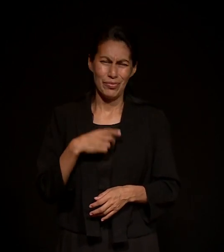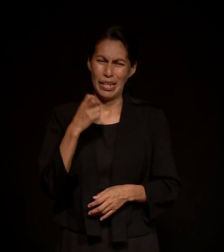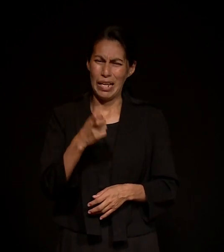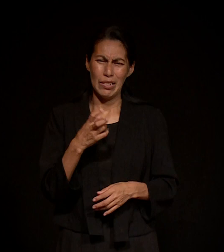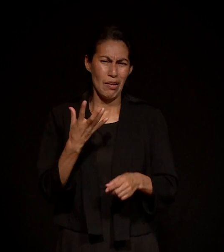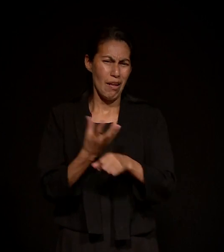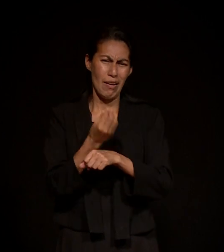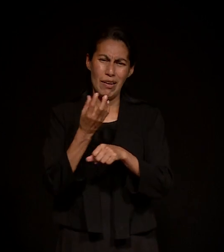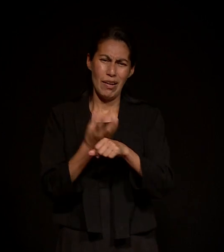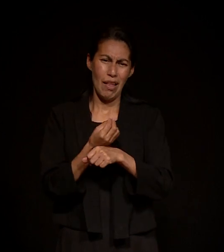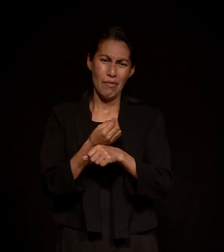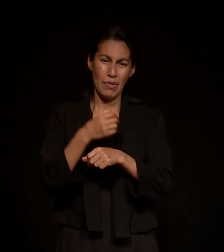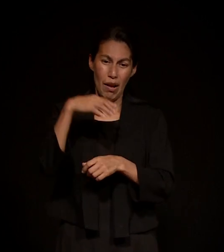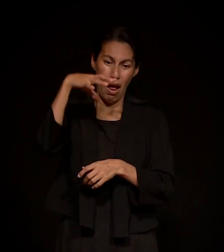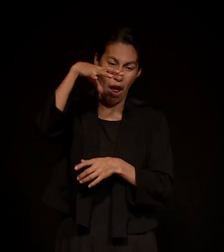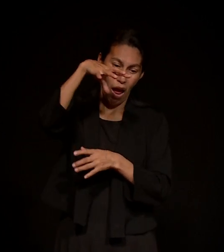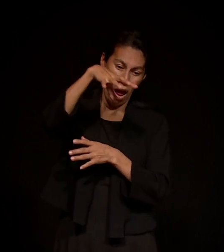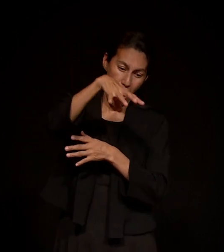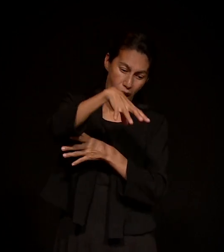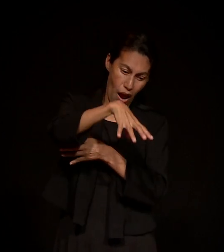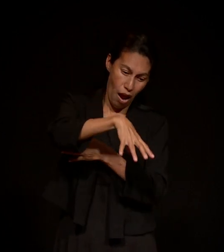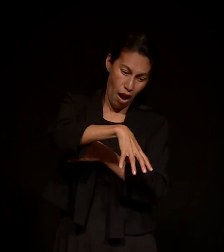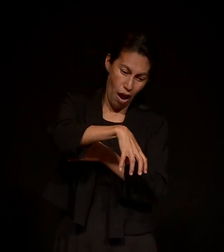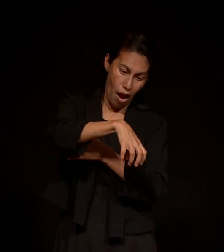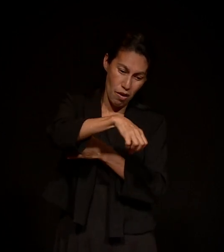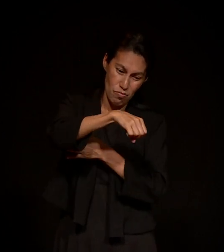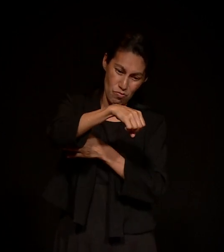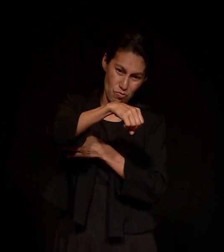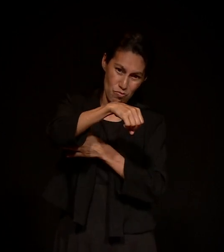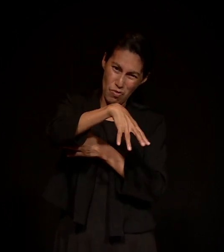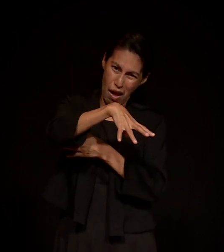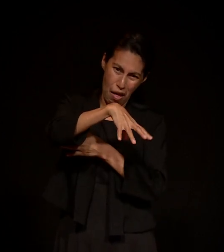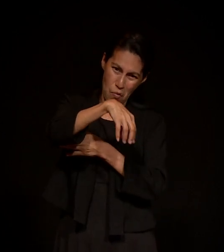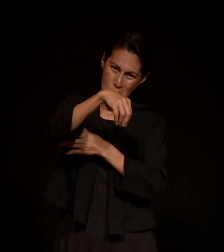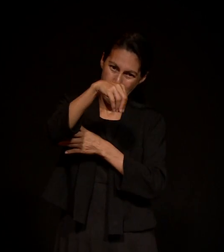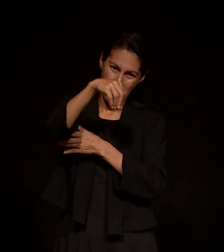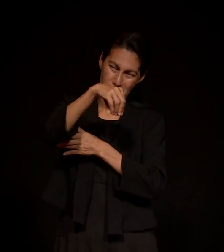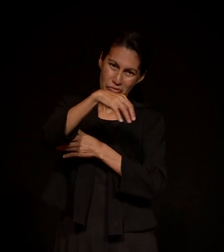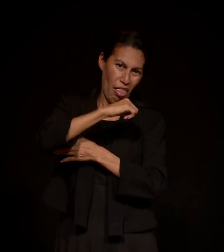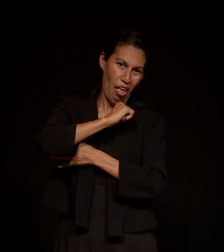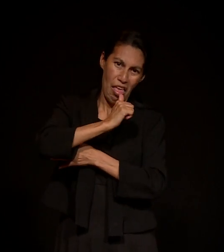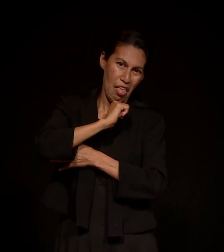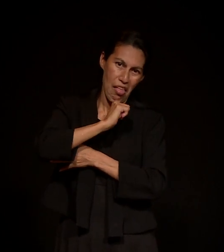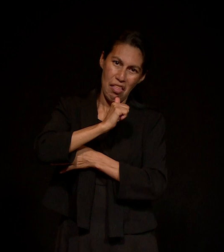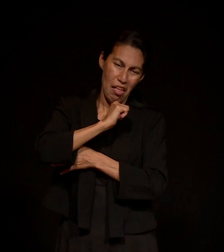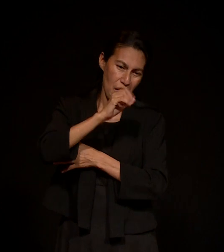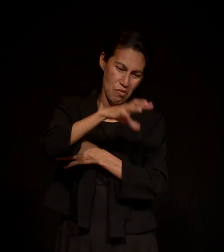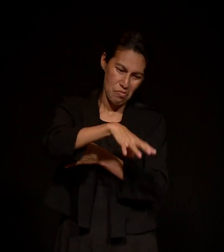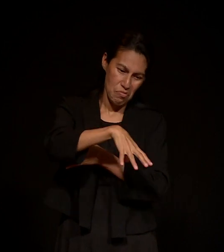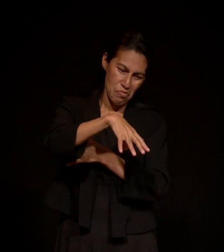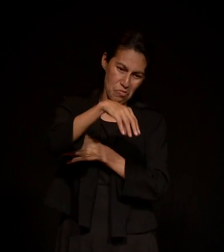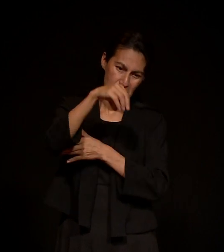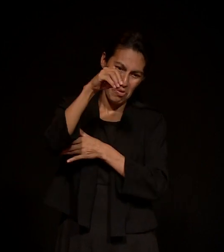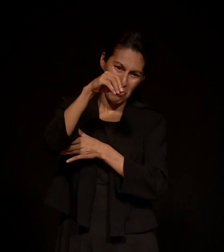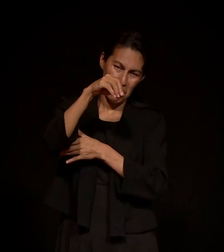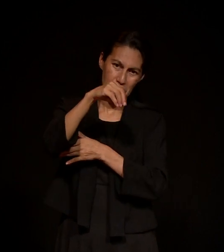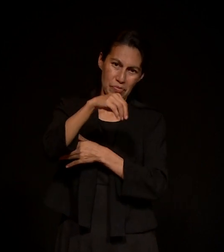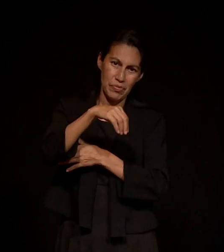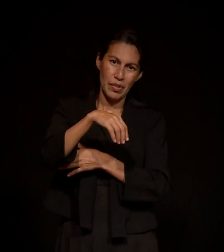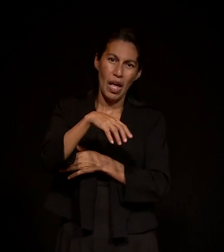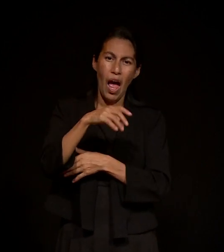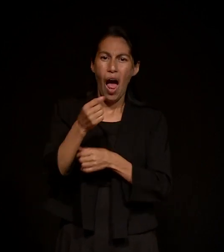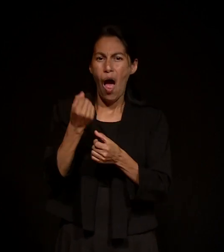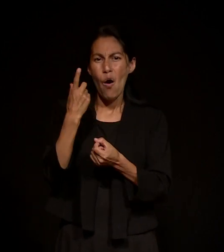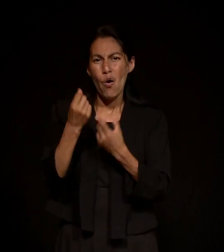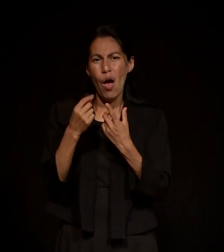estaban arregladas para que la mano mecánica sí, no agarre o que no los levante o